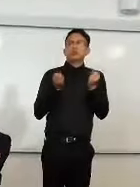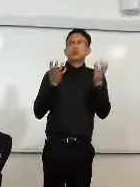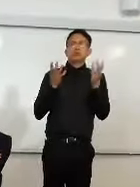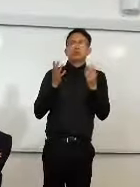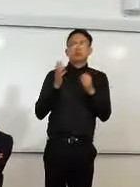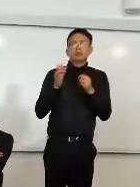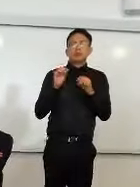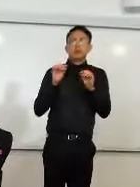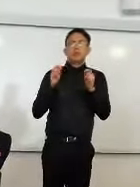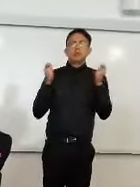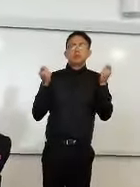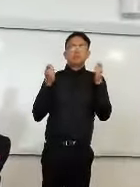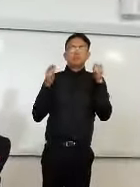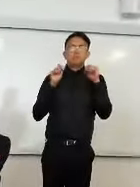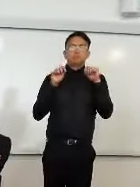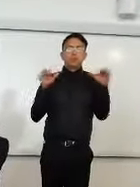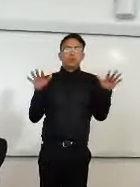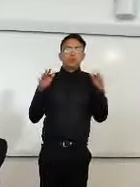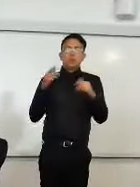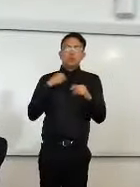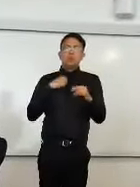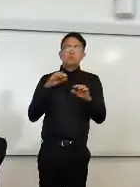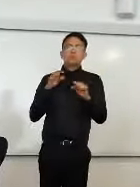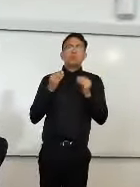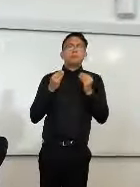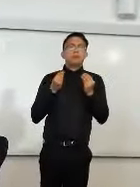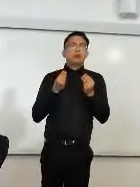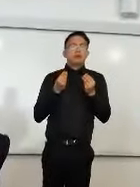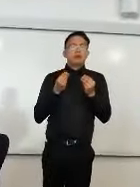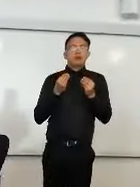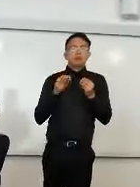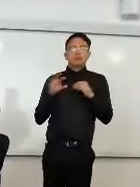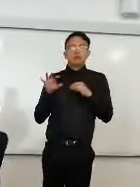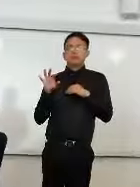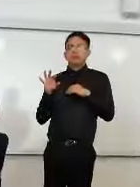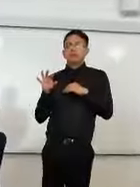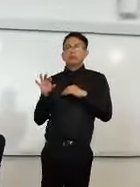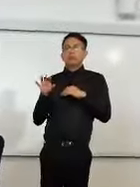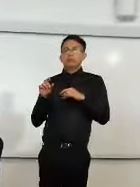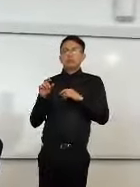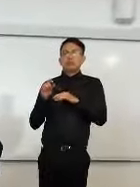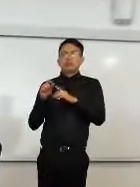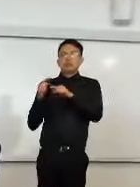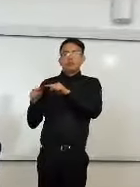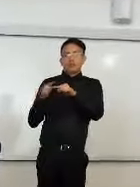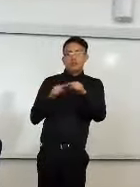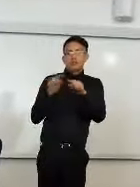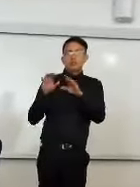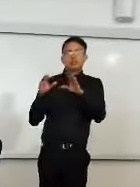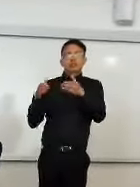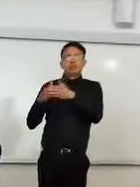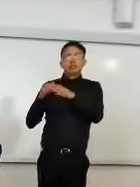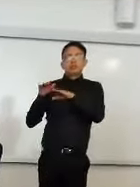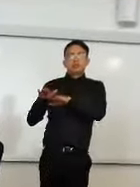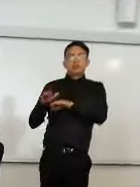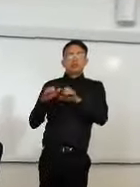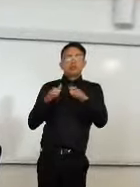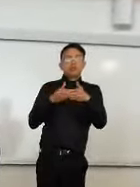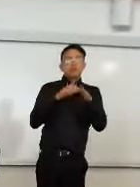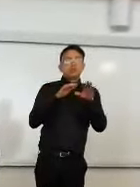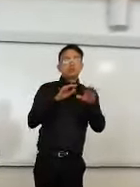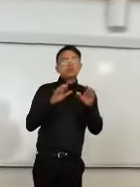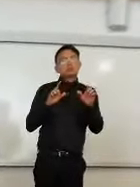proceso de convocatoria pública para elegir por cada una de las categorías de discapacidad, perdonen que lo